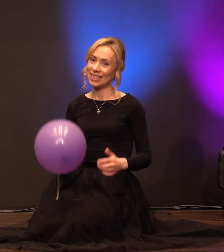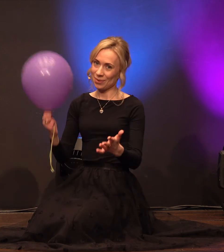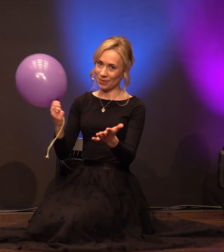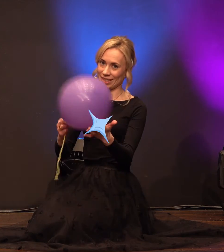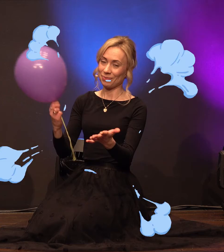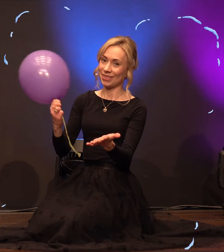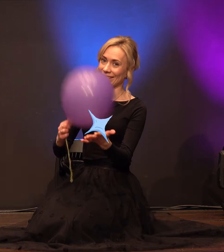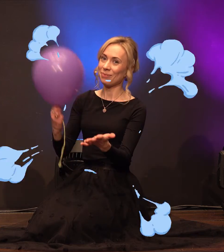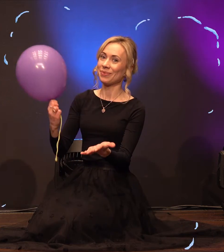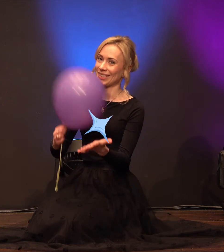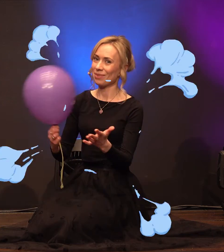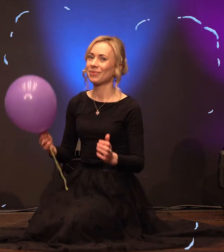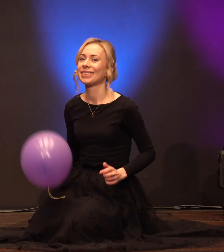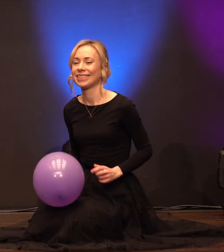Uderzamy klap, klap, klap.